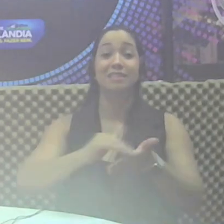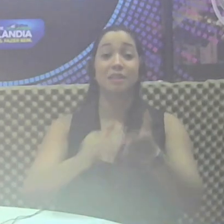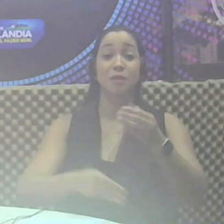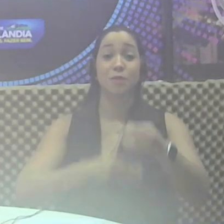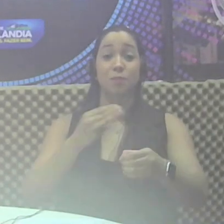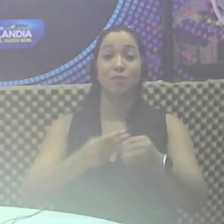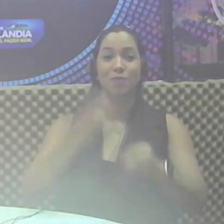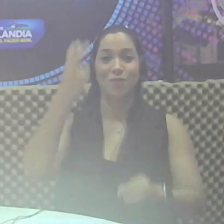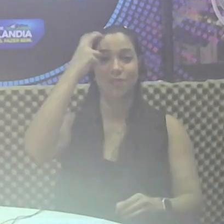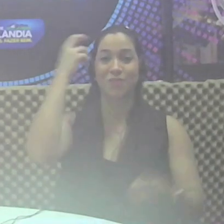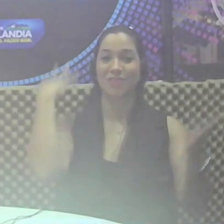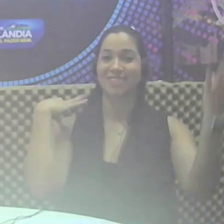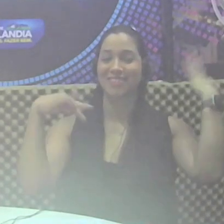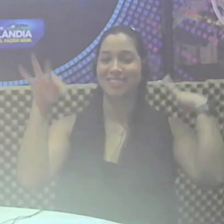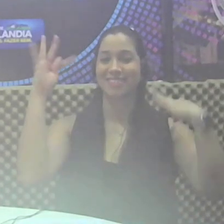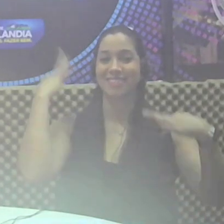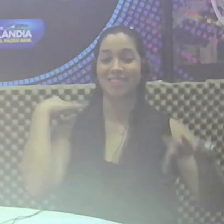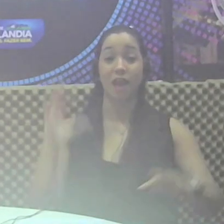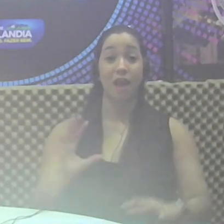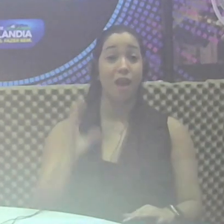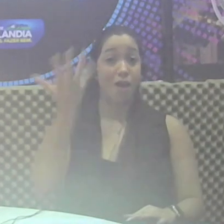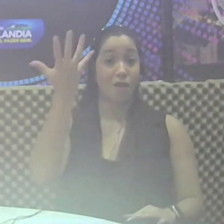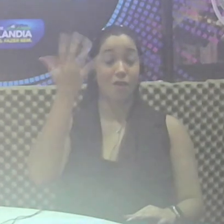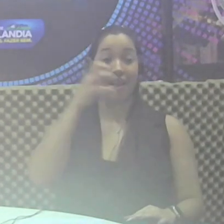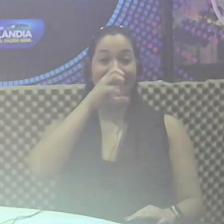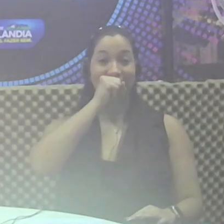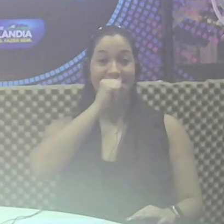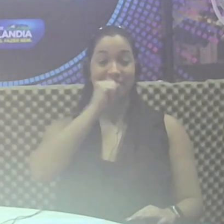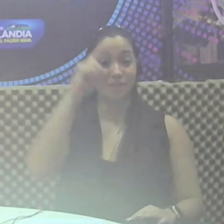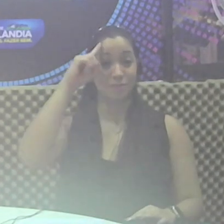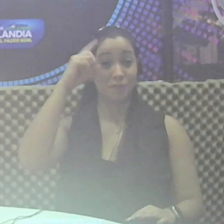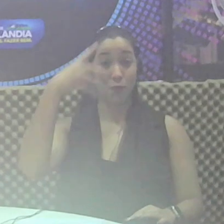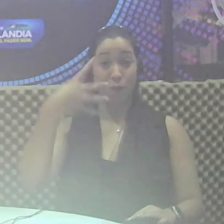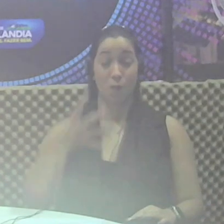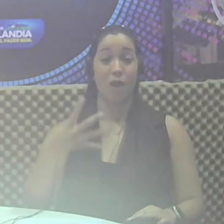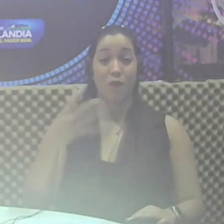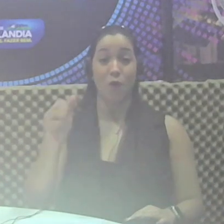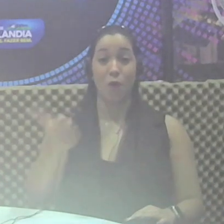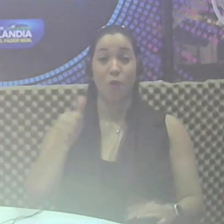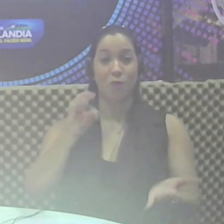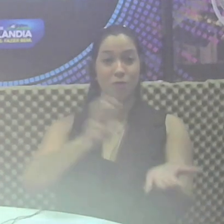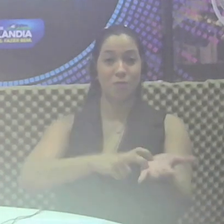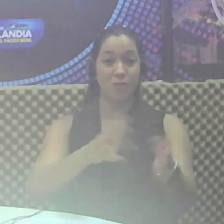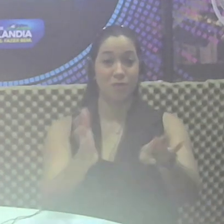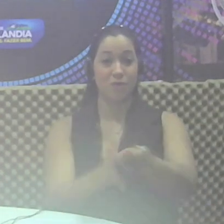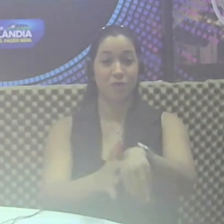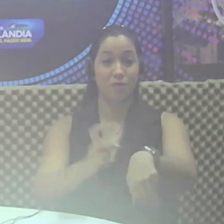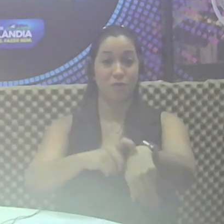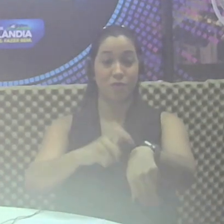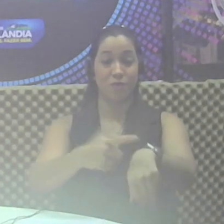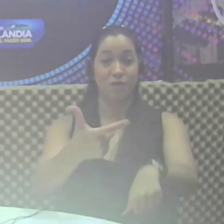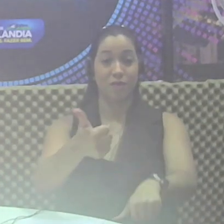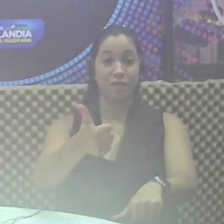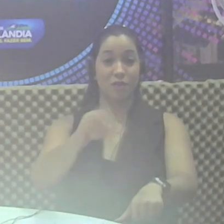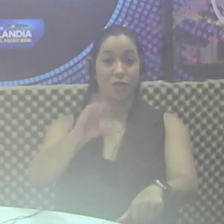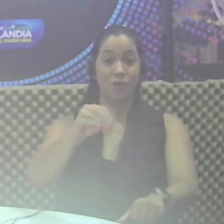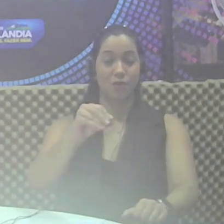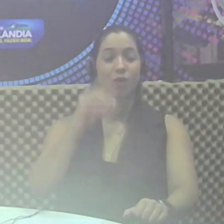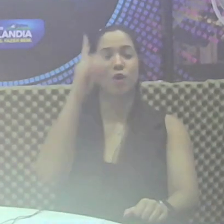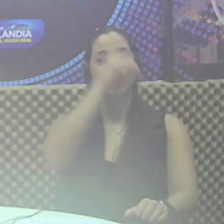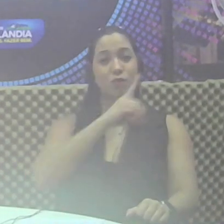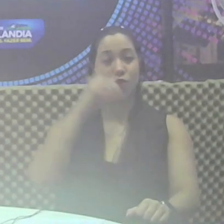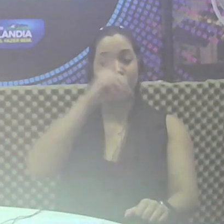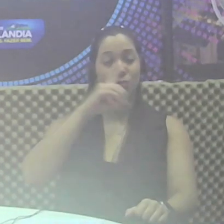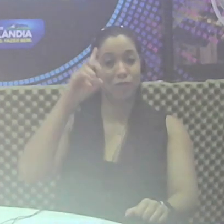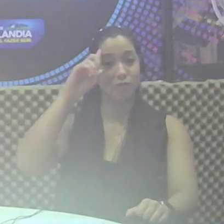Municipal de Cultura e Turismo, acontecerá neste sábado, dia 4, de 11 da manhã às 9 da noite e no domingo, dia 5, de 11